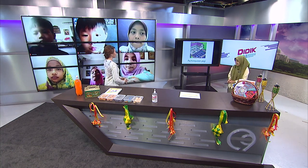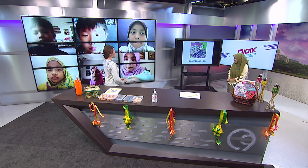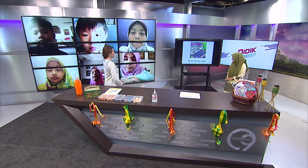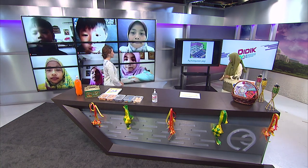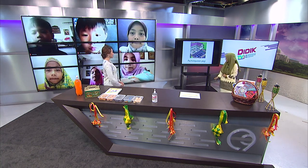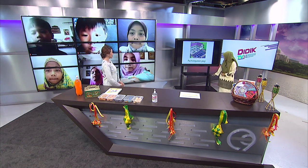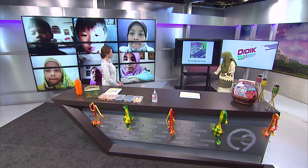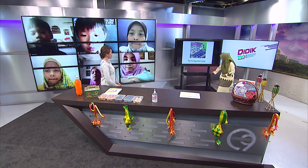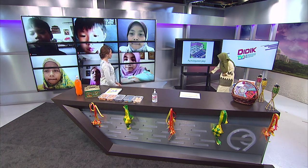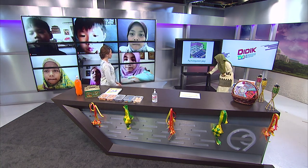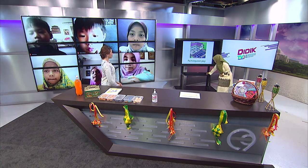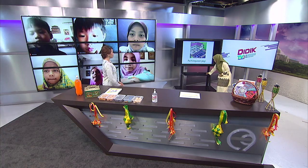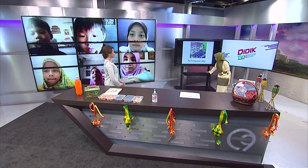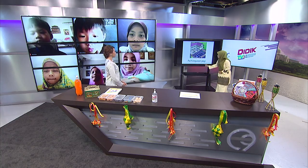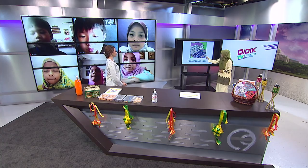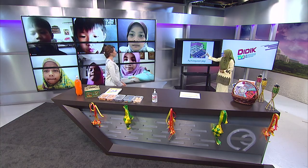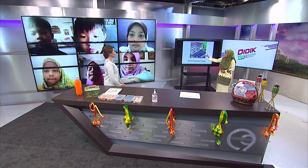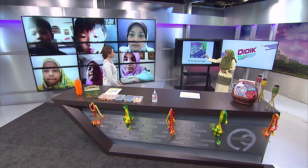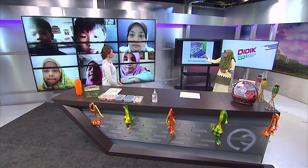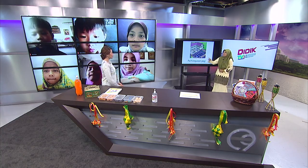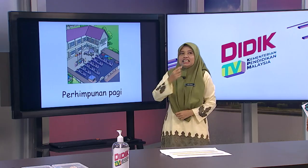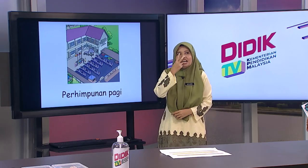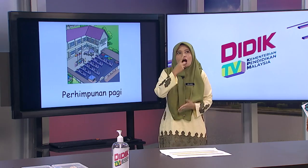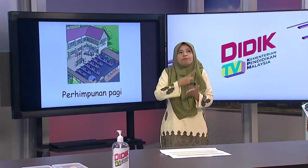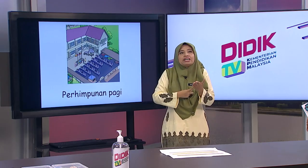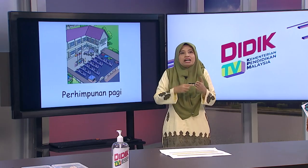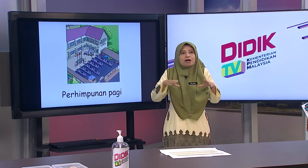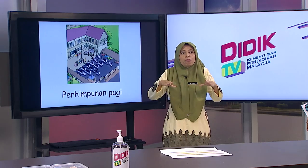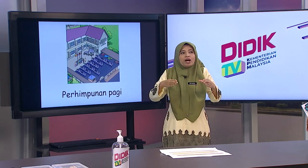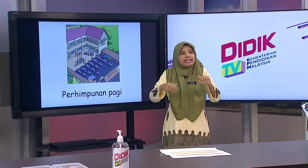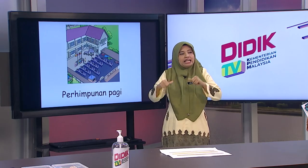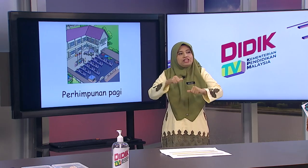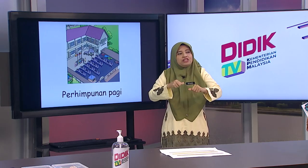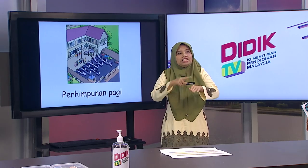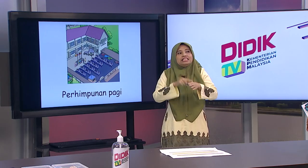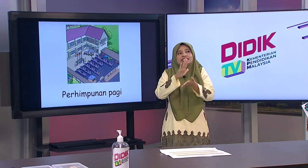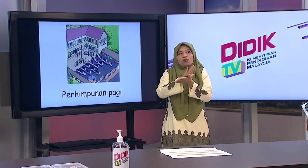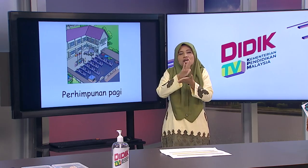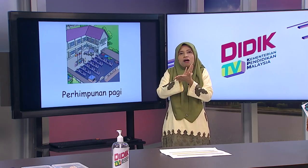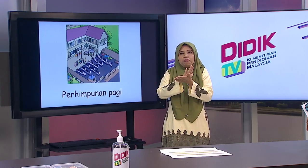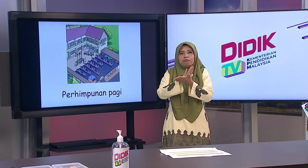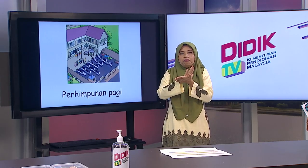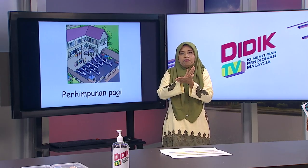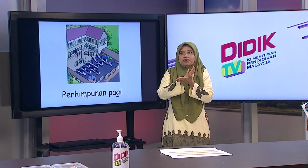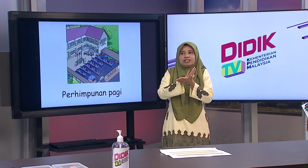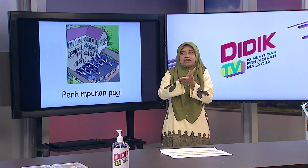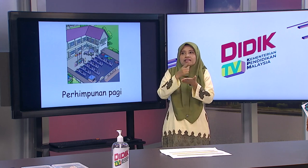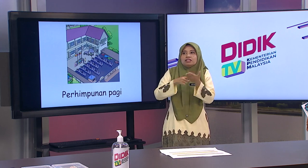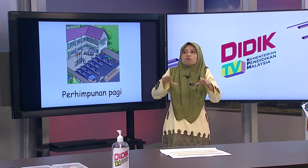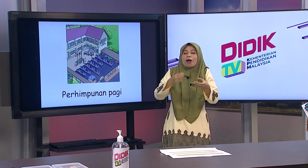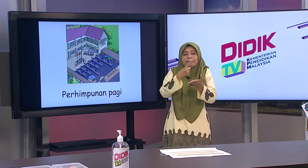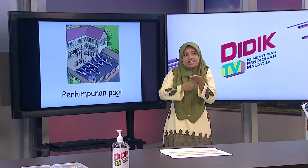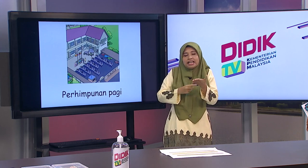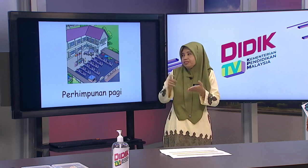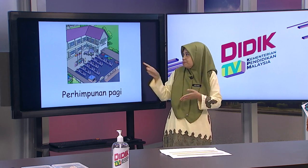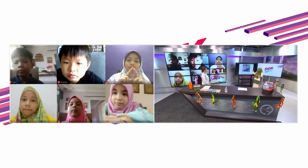Okey. Alright. Okey. Apa? Buat aktiviti di sekolah.